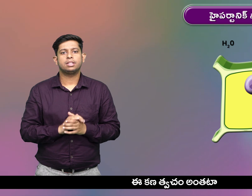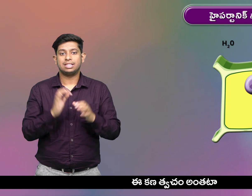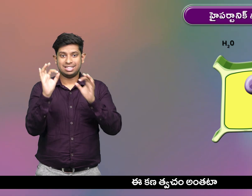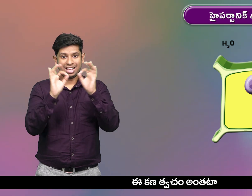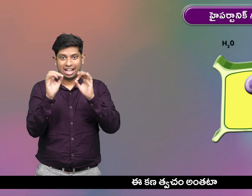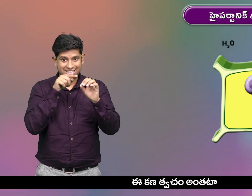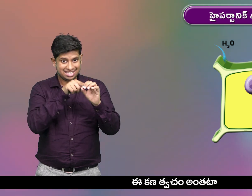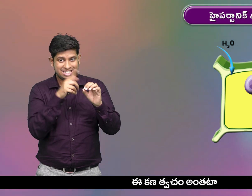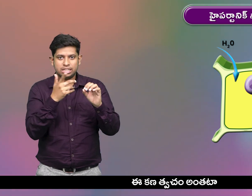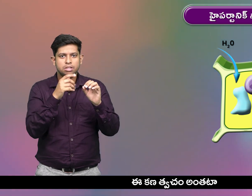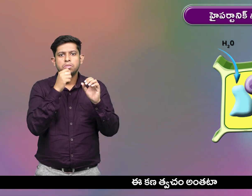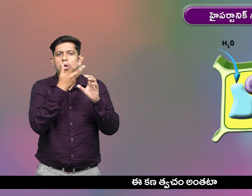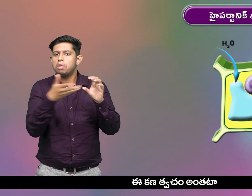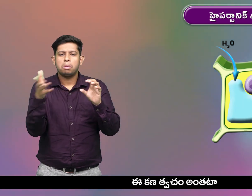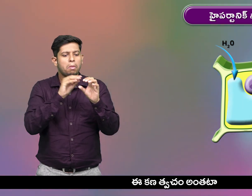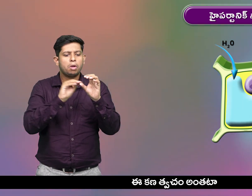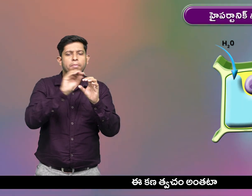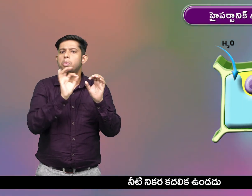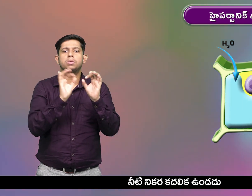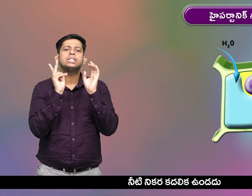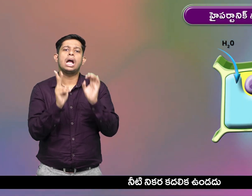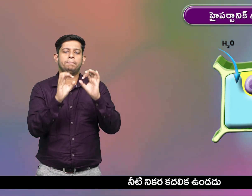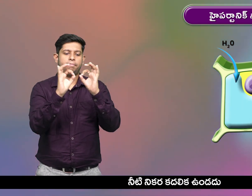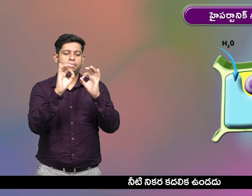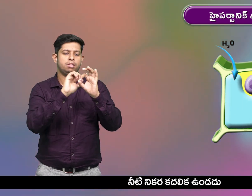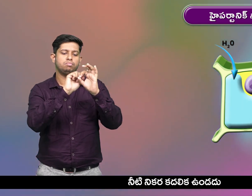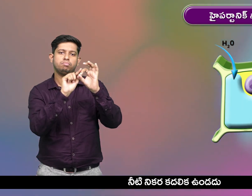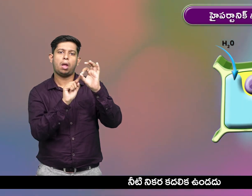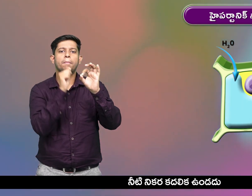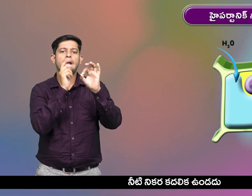ఈ కణత్వంచం అంతటా నీటి నికర కదలిక ఉండదు.